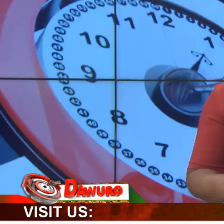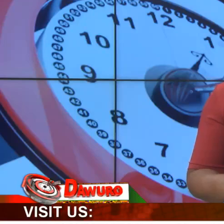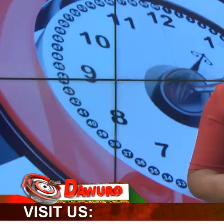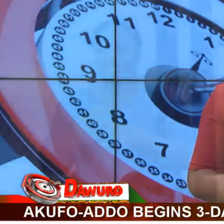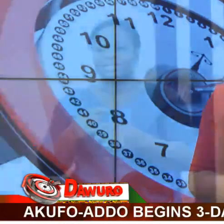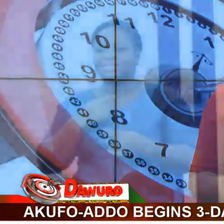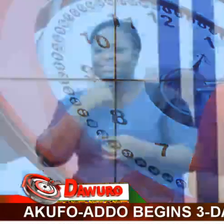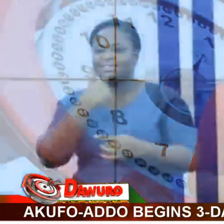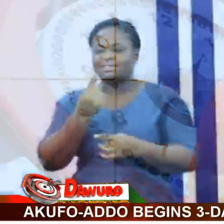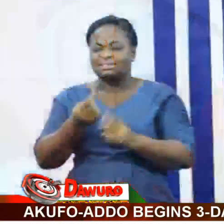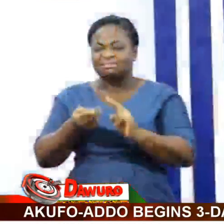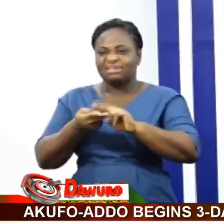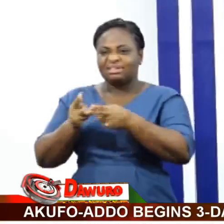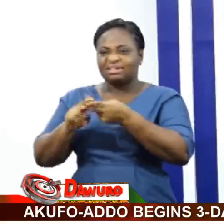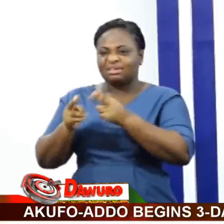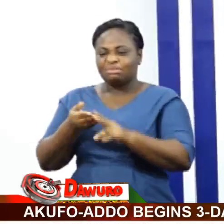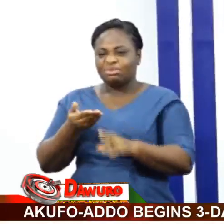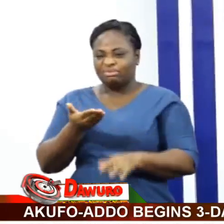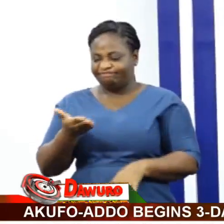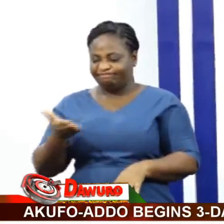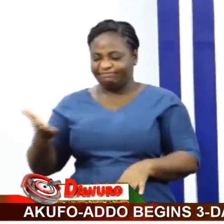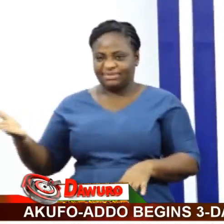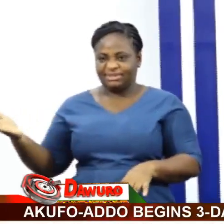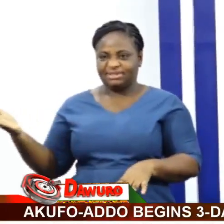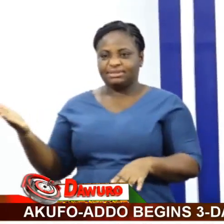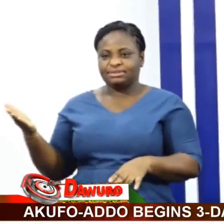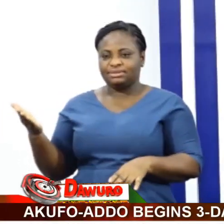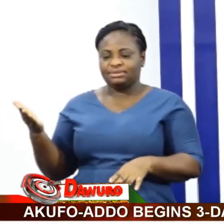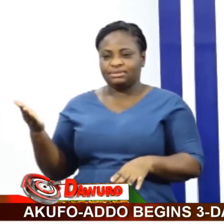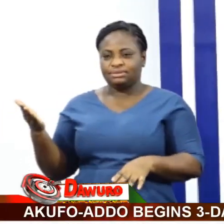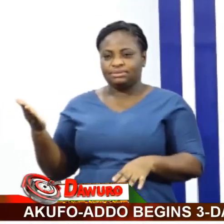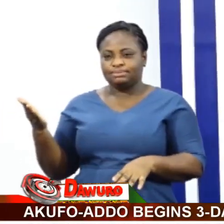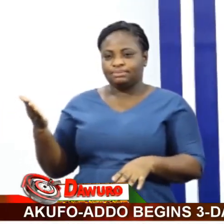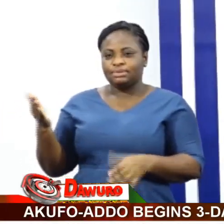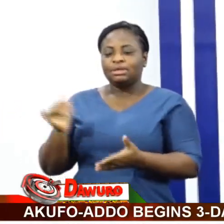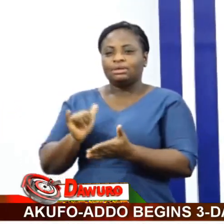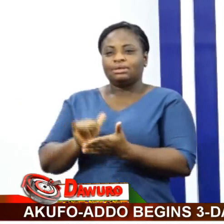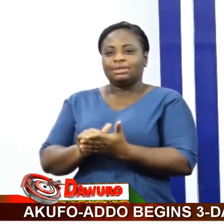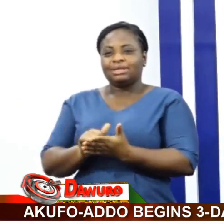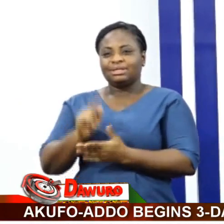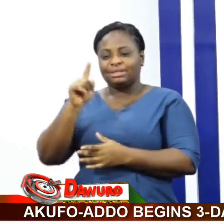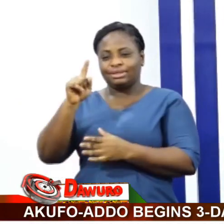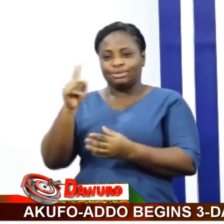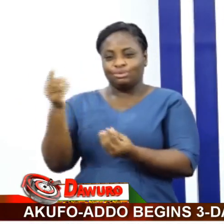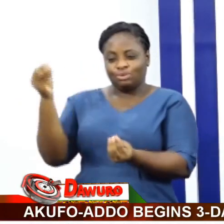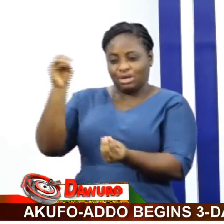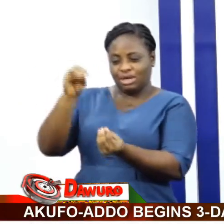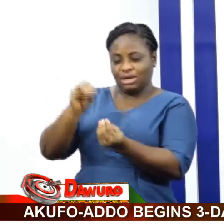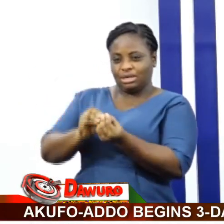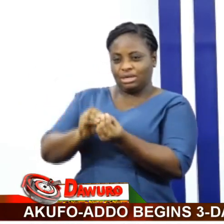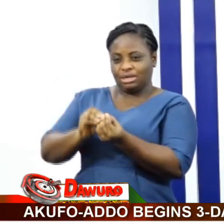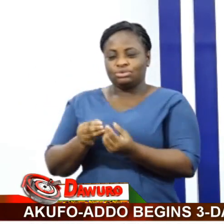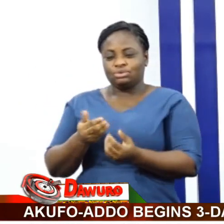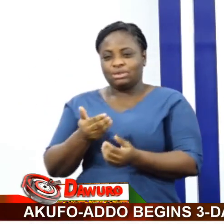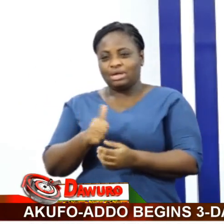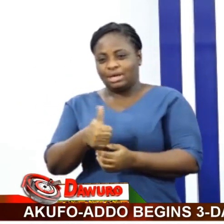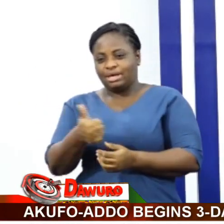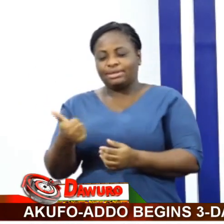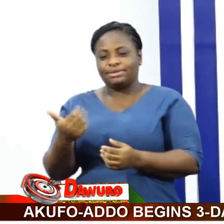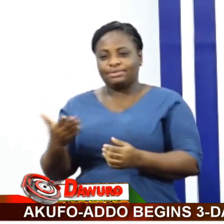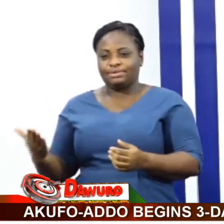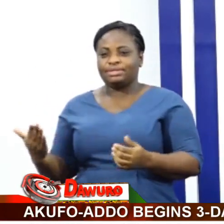Mso ono abu kujo oponkoma wa France nchofu nshemu diye Hama aseno di atu jua se Omampenyi nina bemu mpenyufu nina